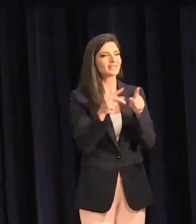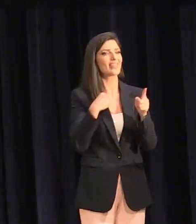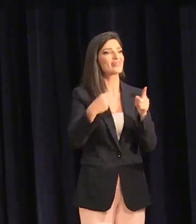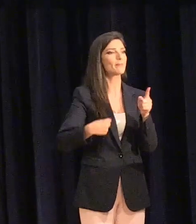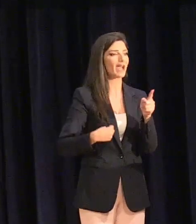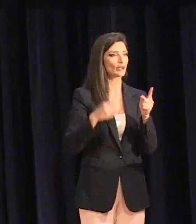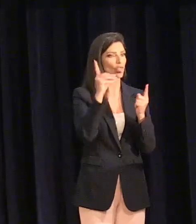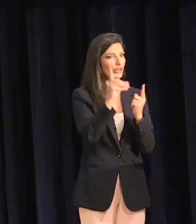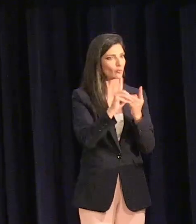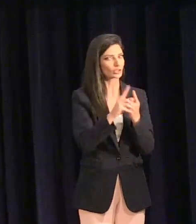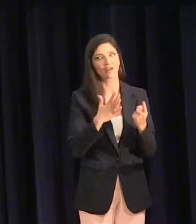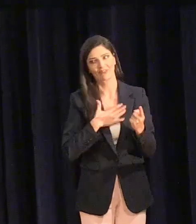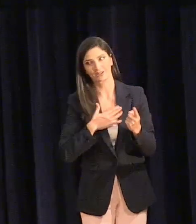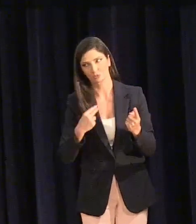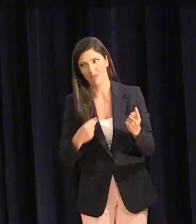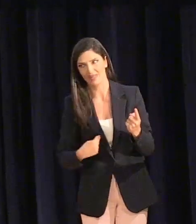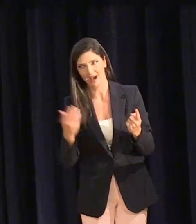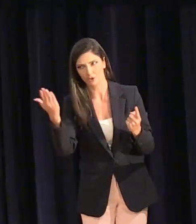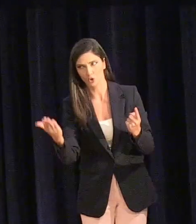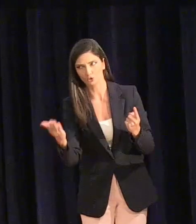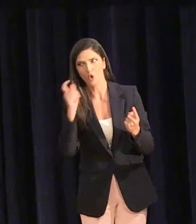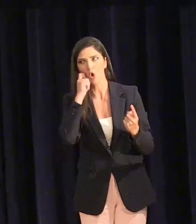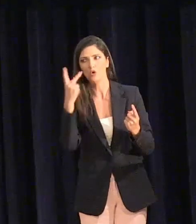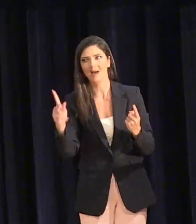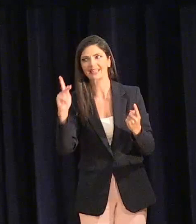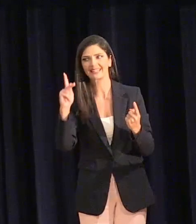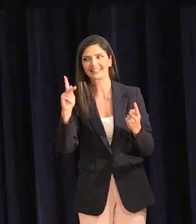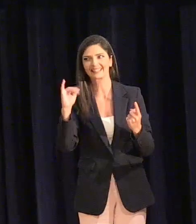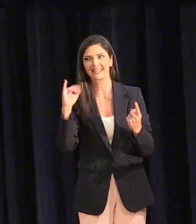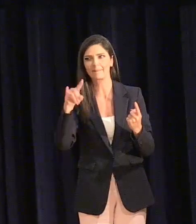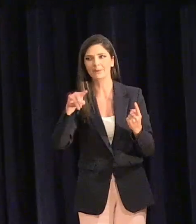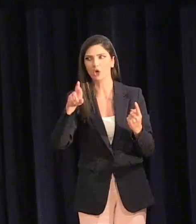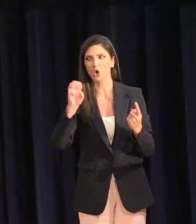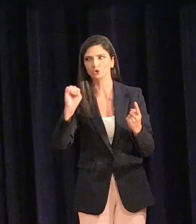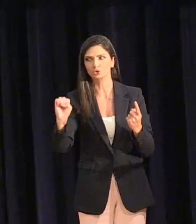Δρομολαξάς. Ευχαριστούμε κύριε Δήμαρχε, κύριε Κύπρο.